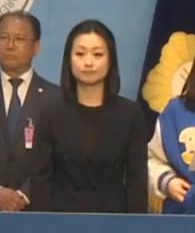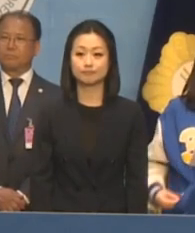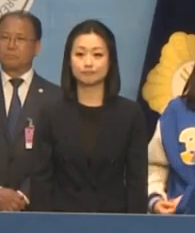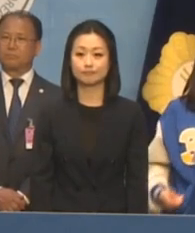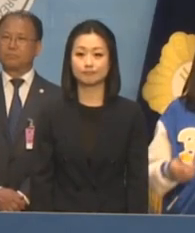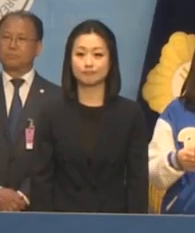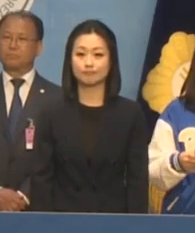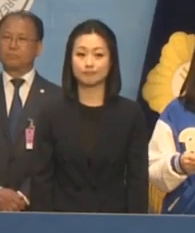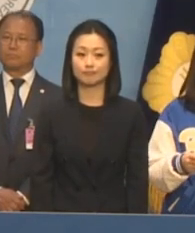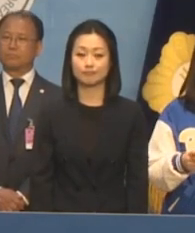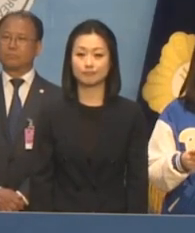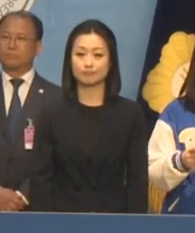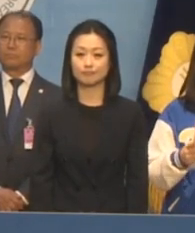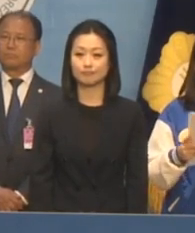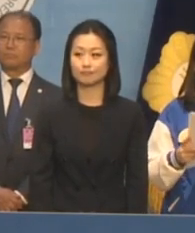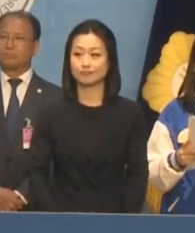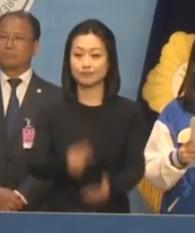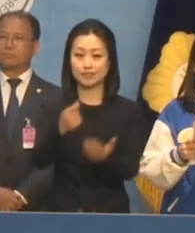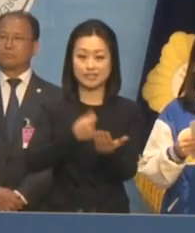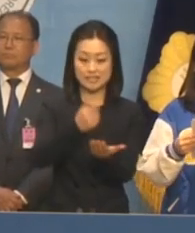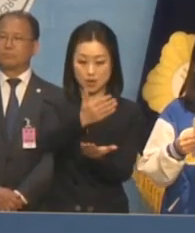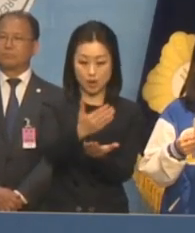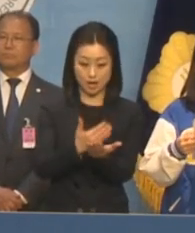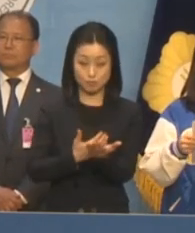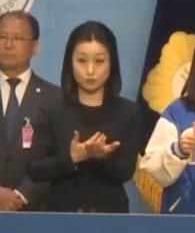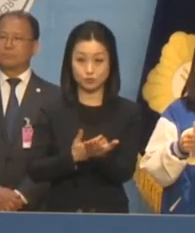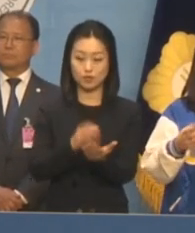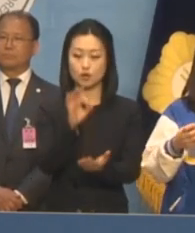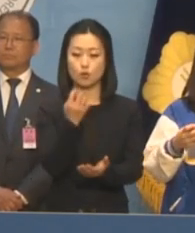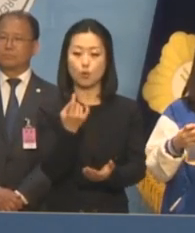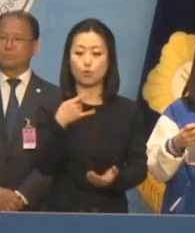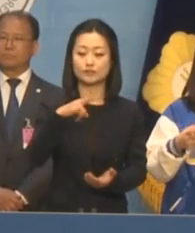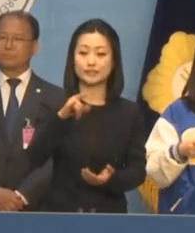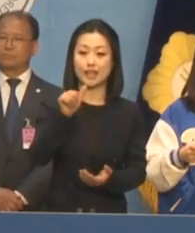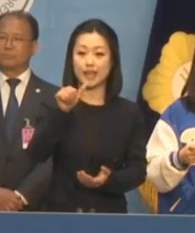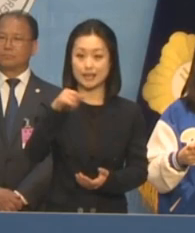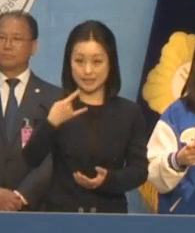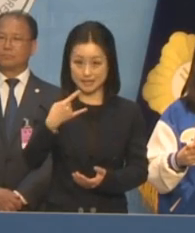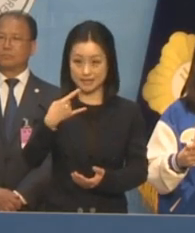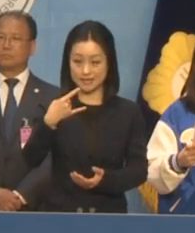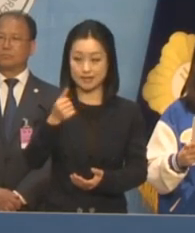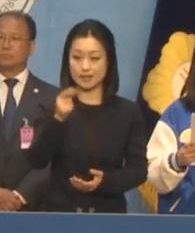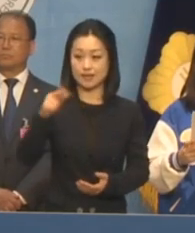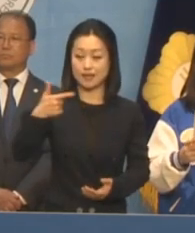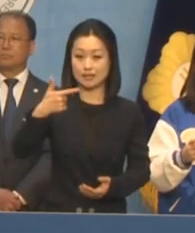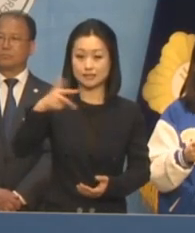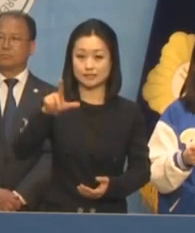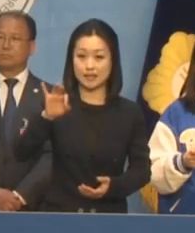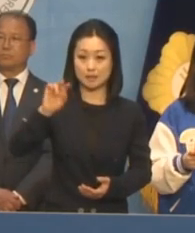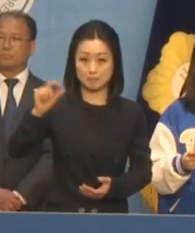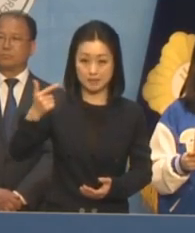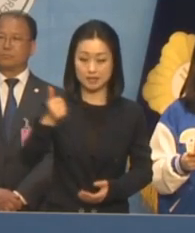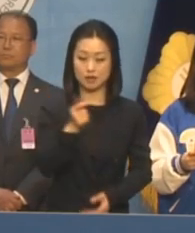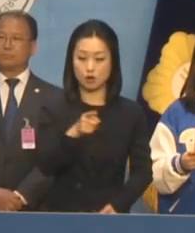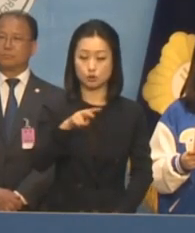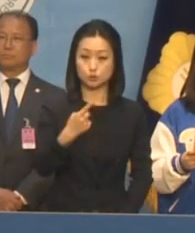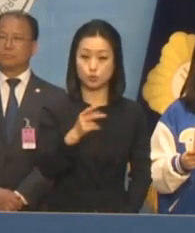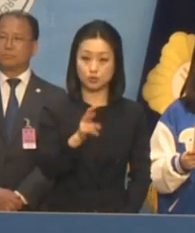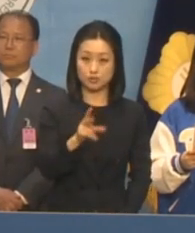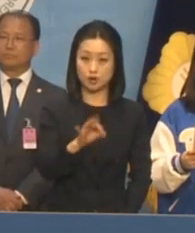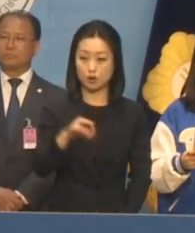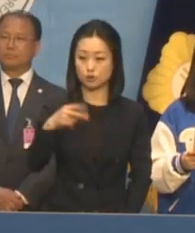감사합니다네이어서 기재 회견문 낭독을 우리 오세희 회장님 오세희 후보님 한창민 후보님 허소영 후보님